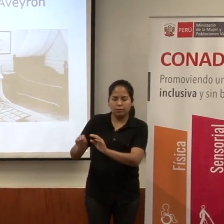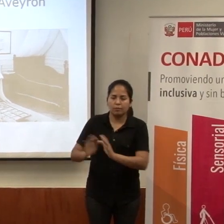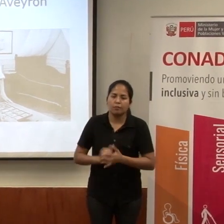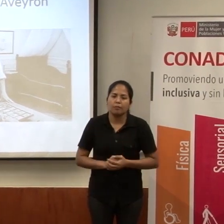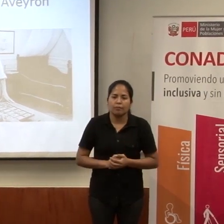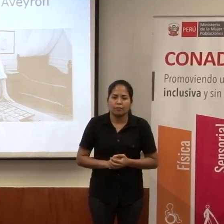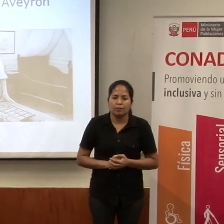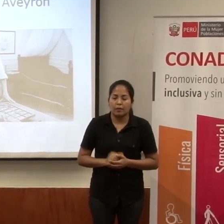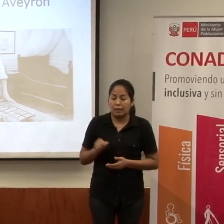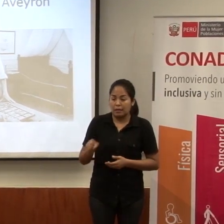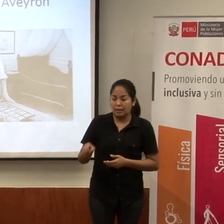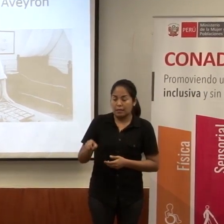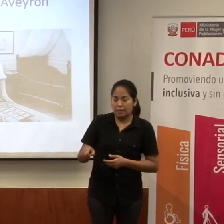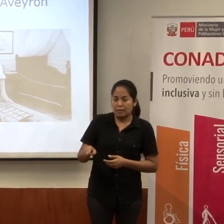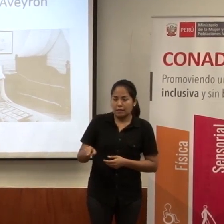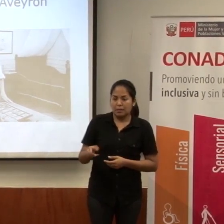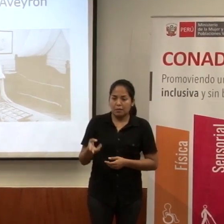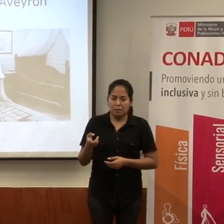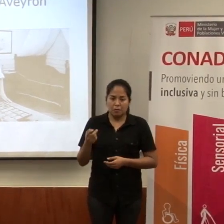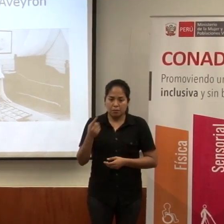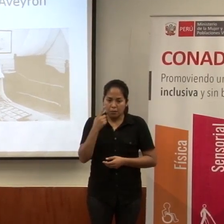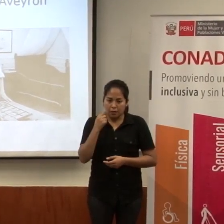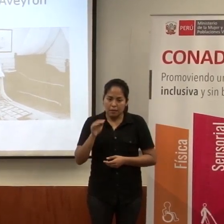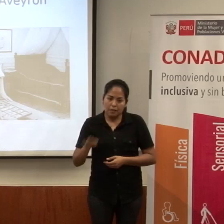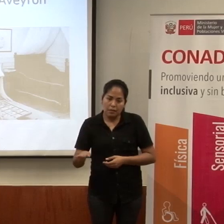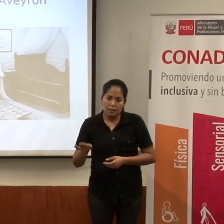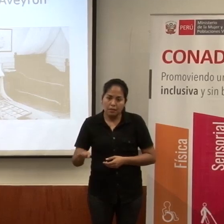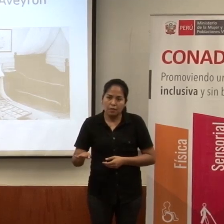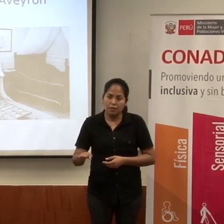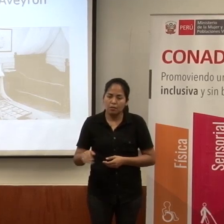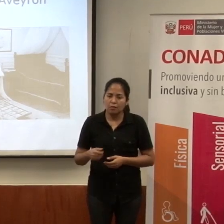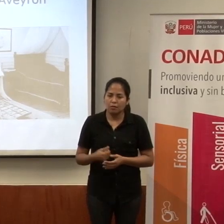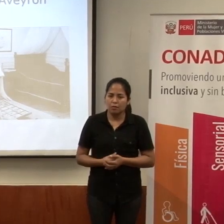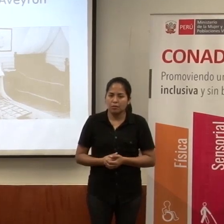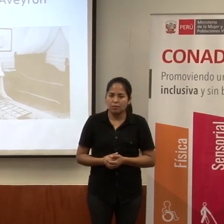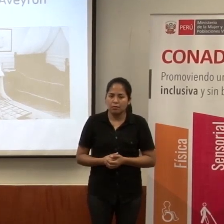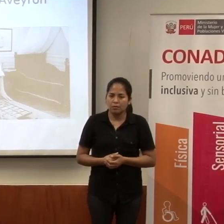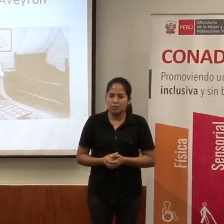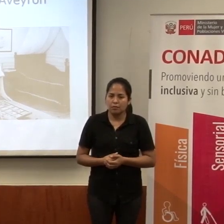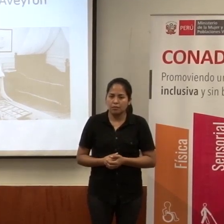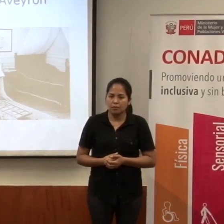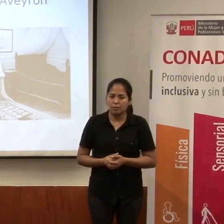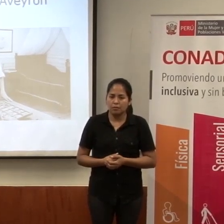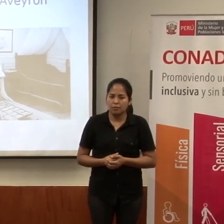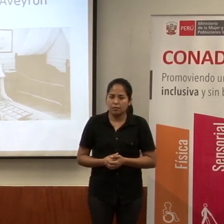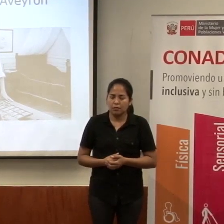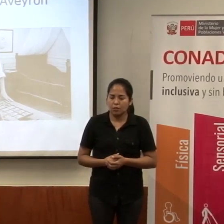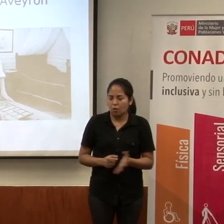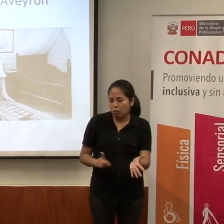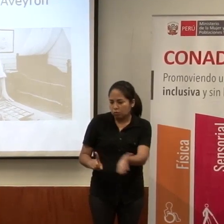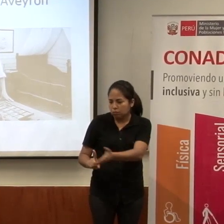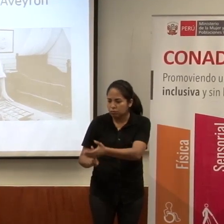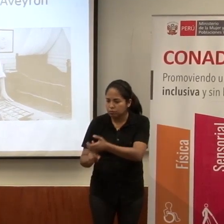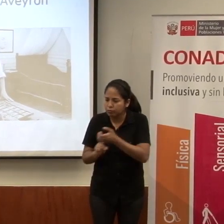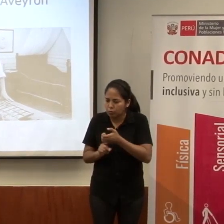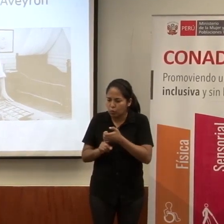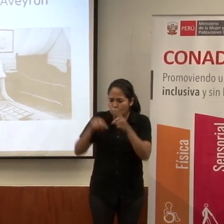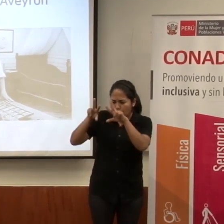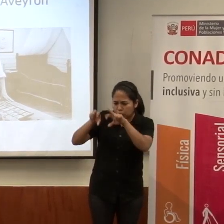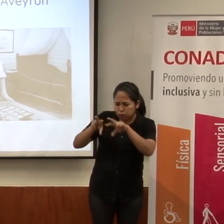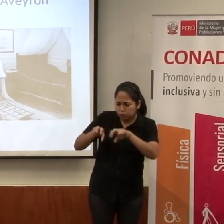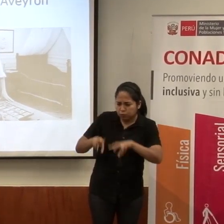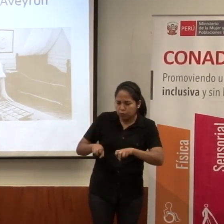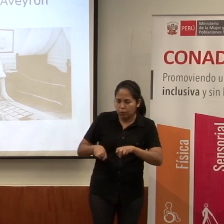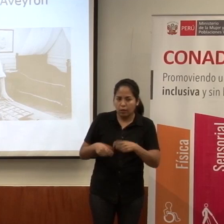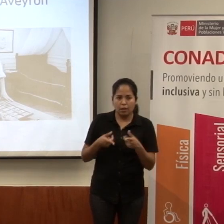Y fue encontrado y fue llevado, fue objeto de una intervención del